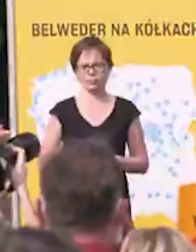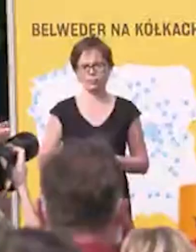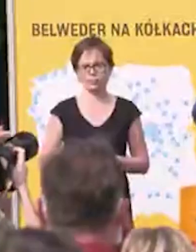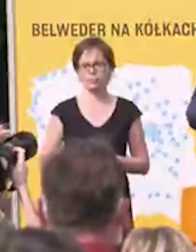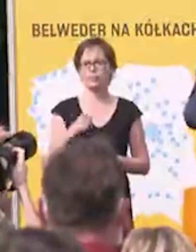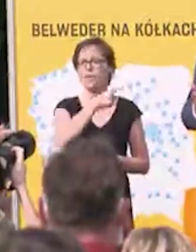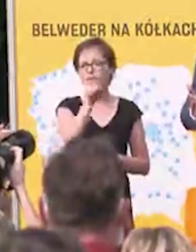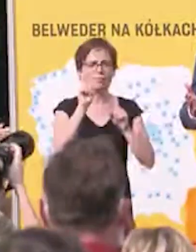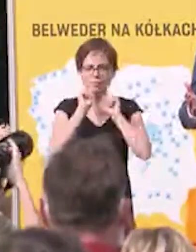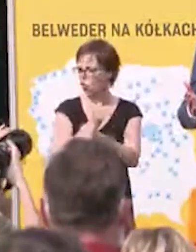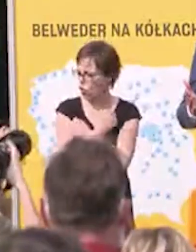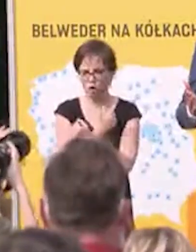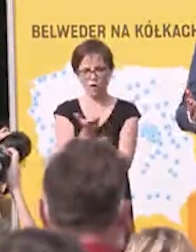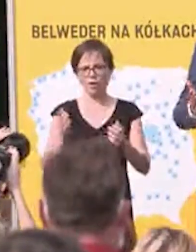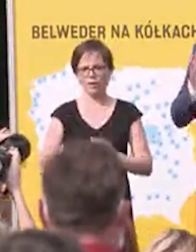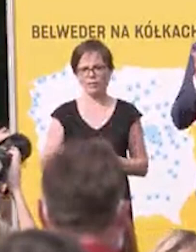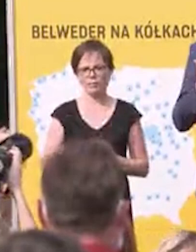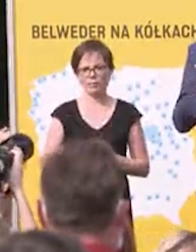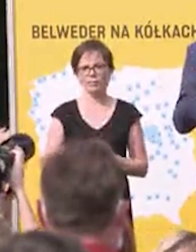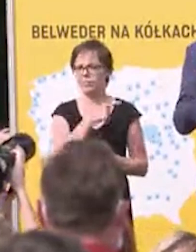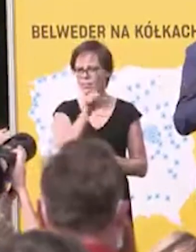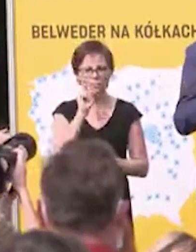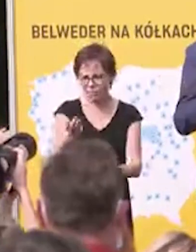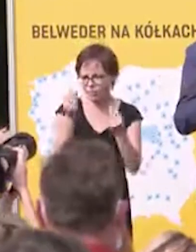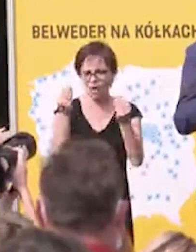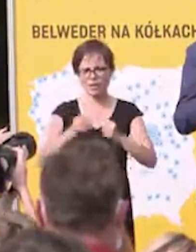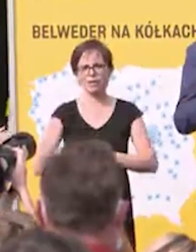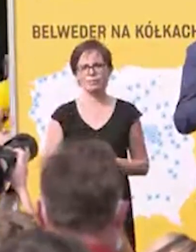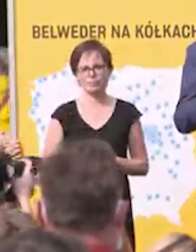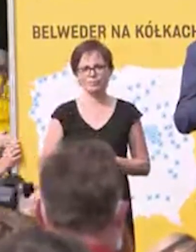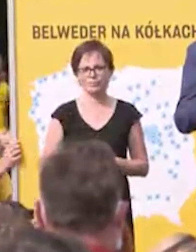Jesteście po prostu kochani. Jesteście niesamowici.